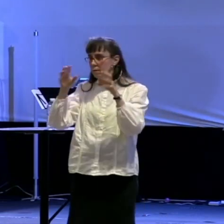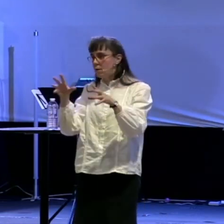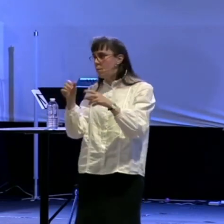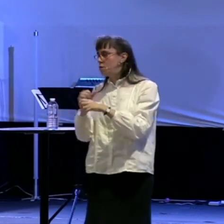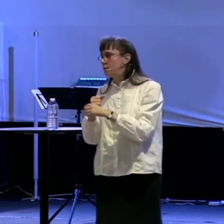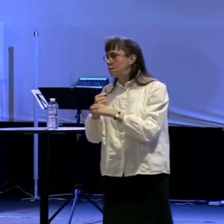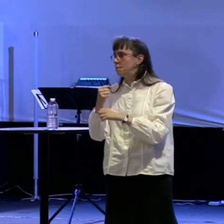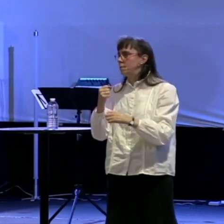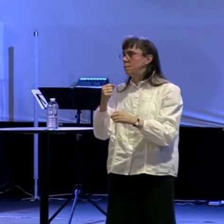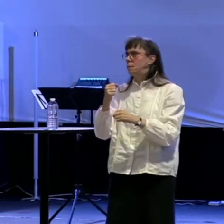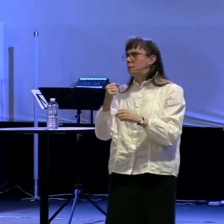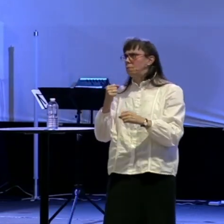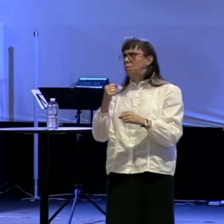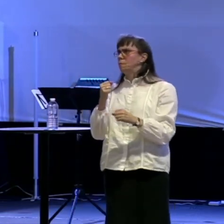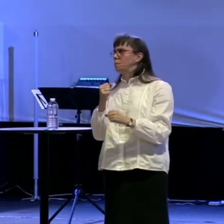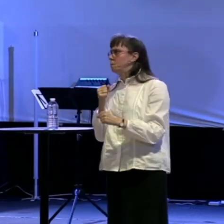and stop Jesus.